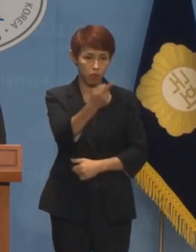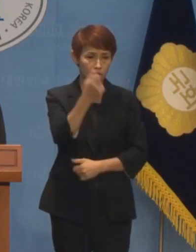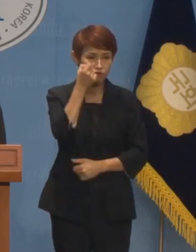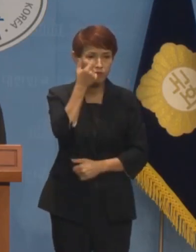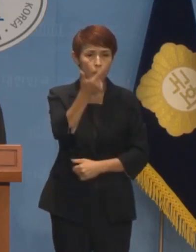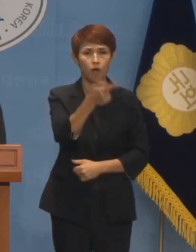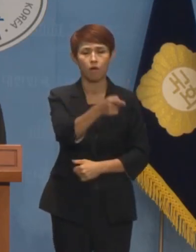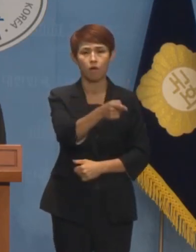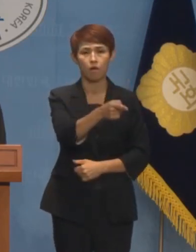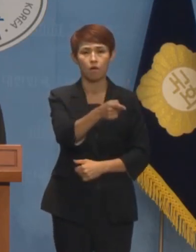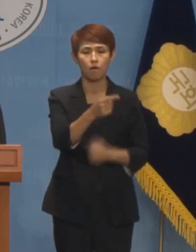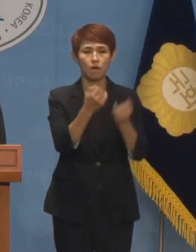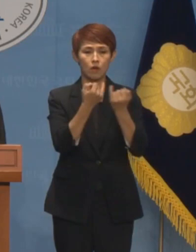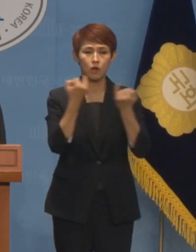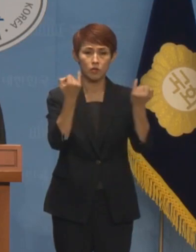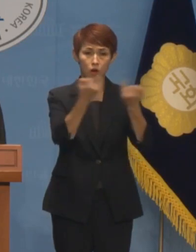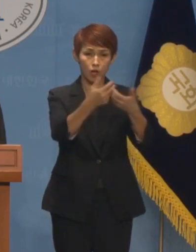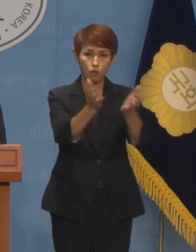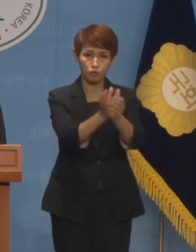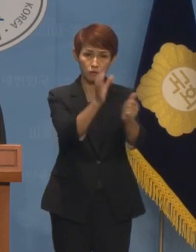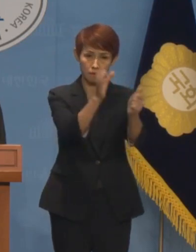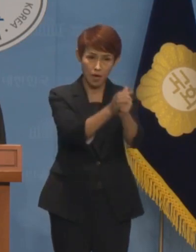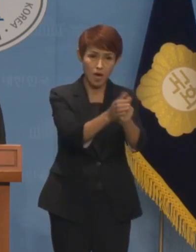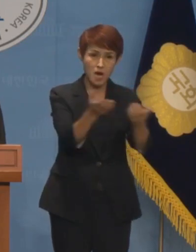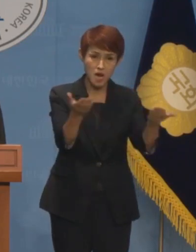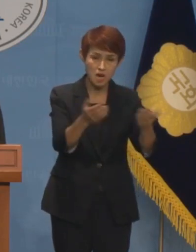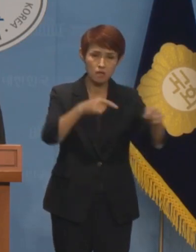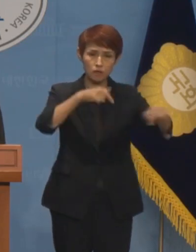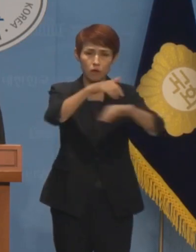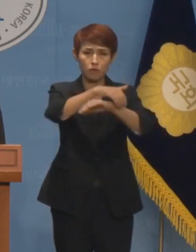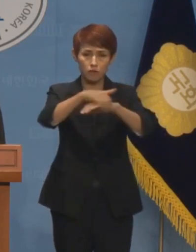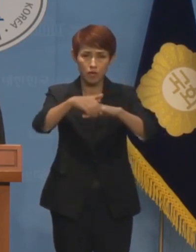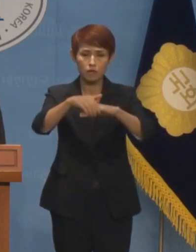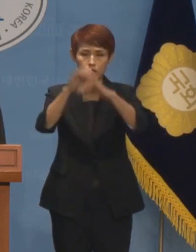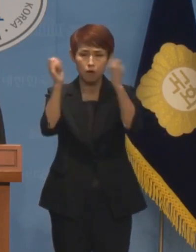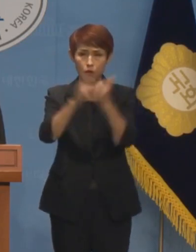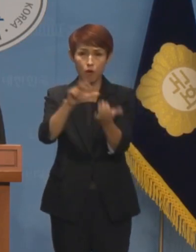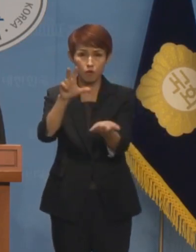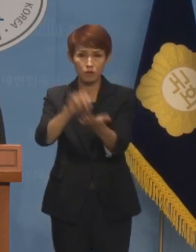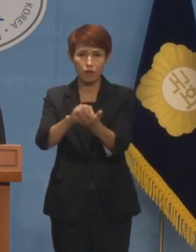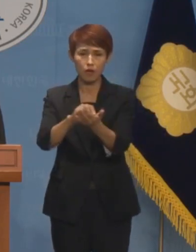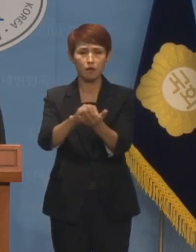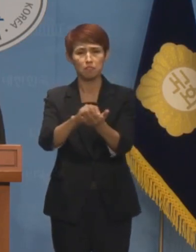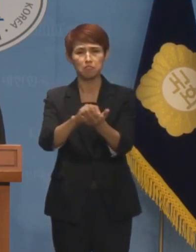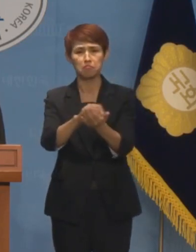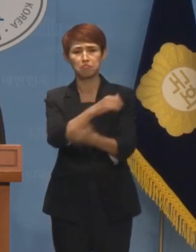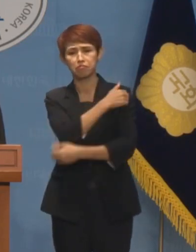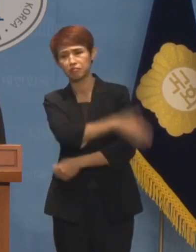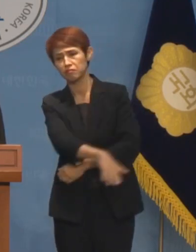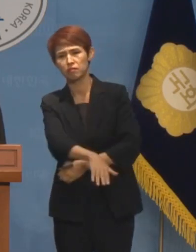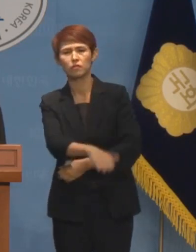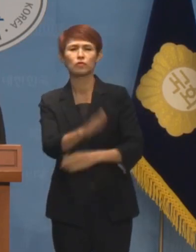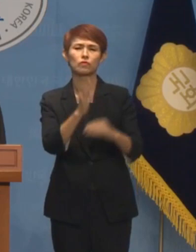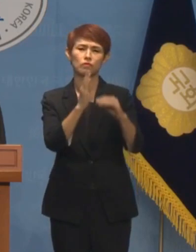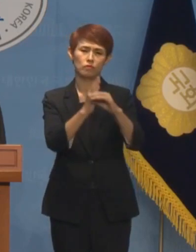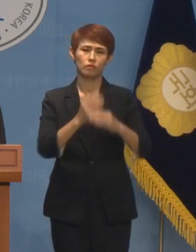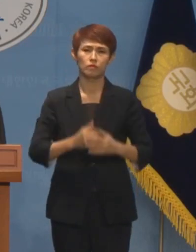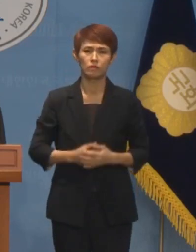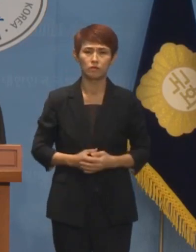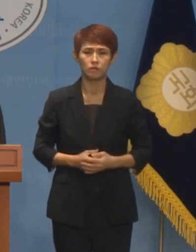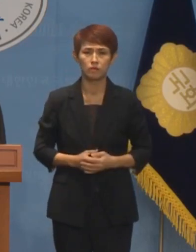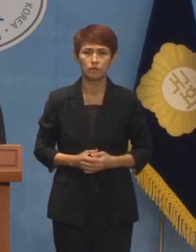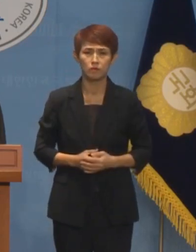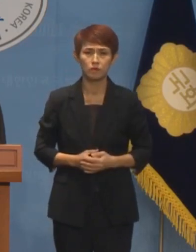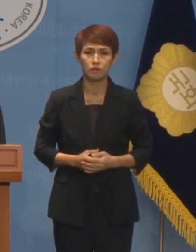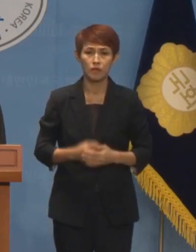공석이며 여성가족부가 담당해야 할 여러 정책과 사회 문제가 방치되고 있습니다. 그리고